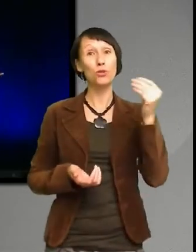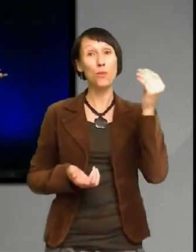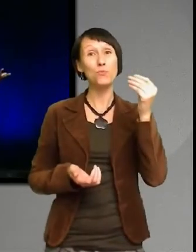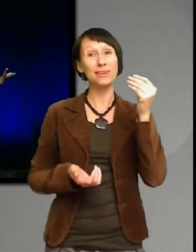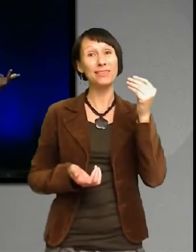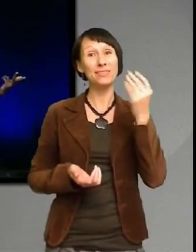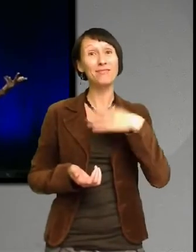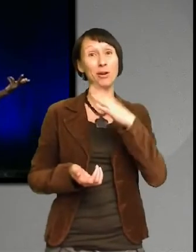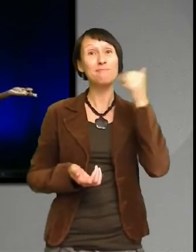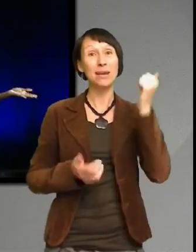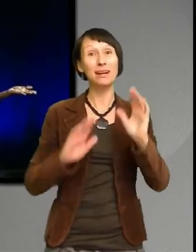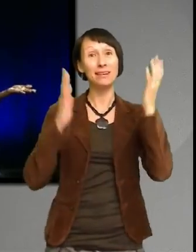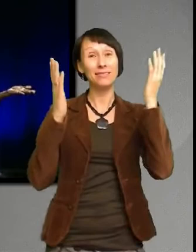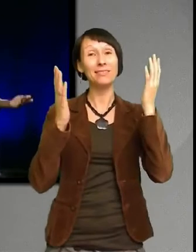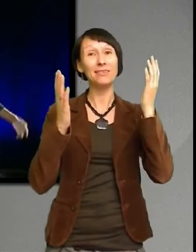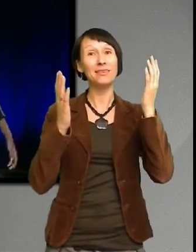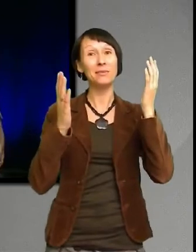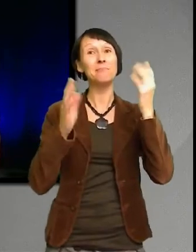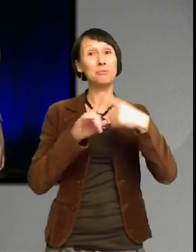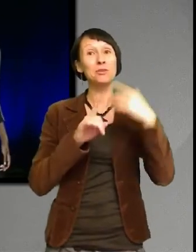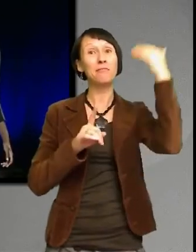Och en god, ljus framtid.